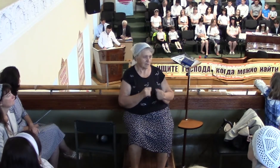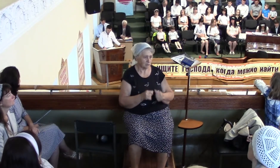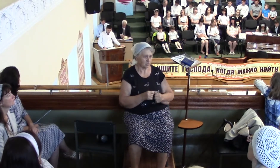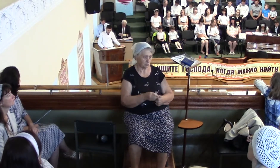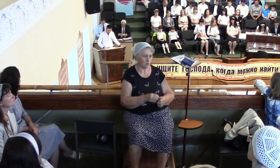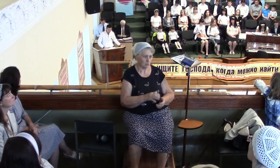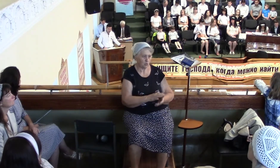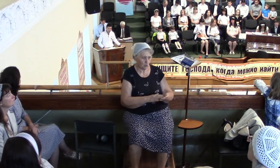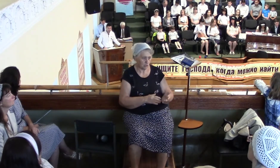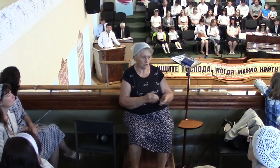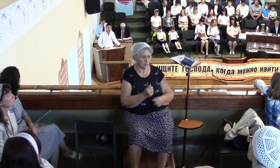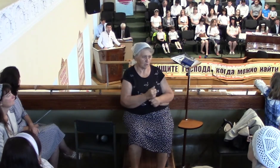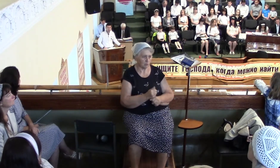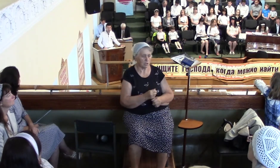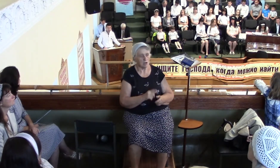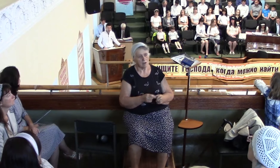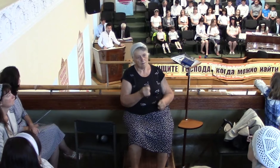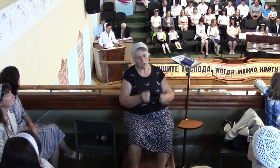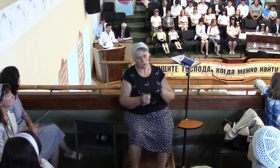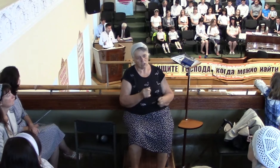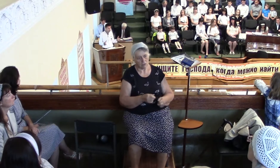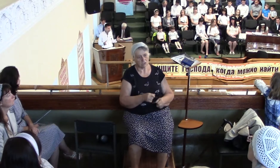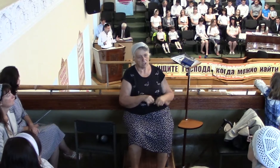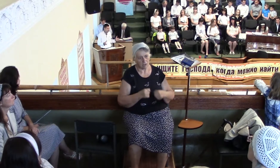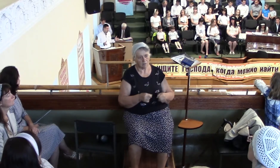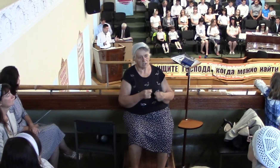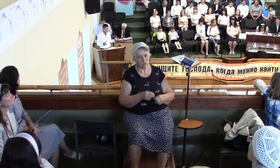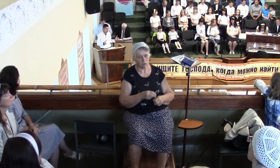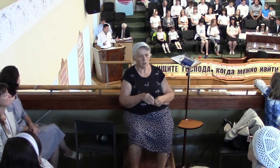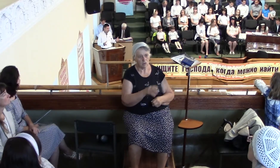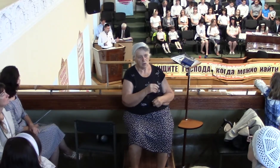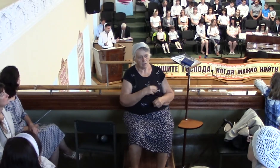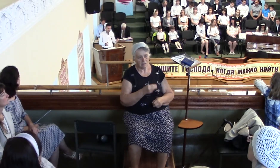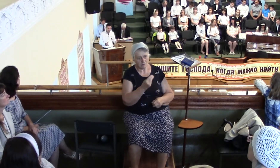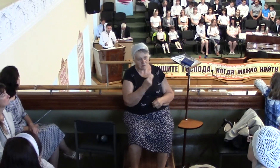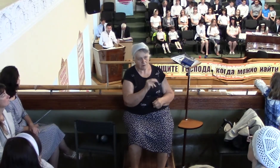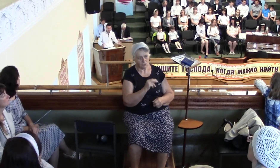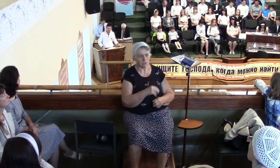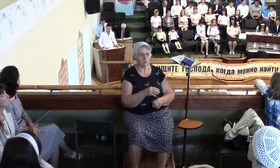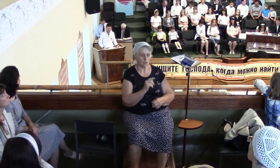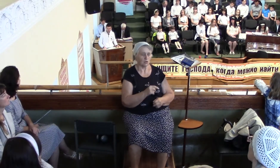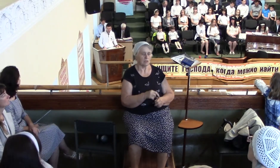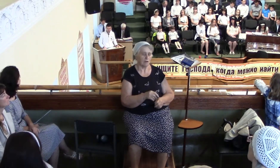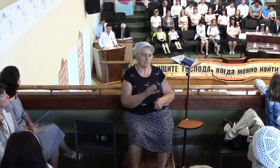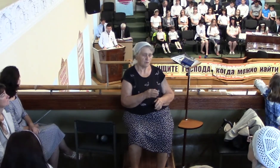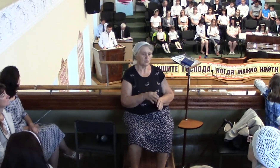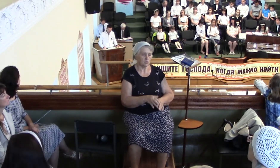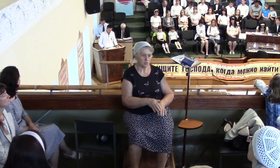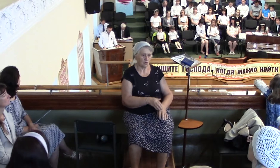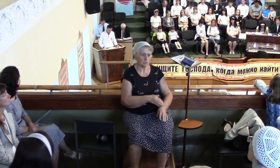чтобы как можно прочнее была. Любая вещь, она определяет ее качество, ее долговечность